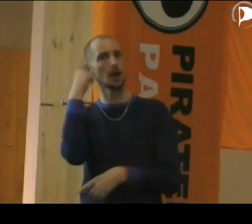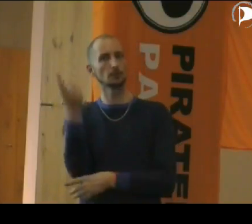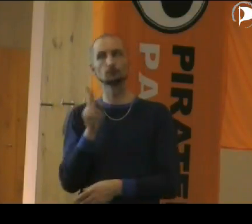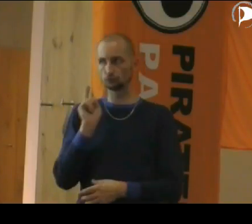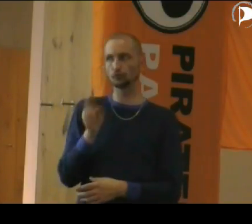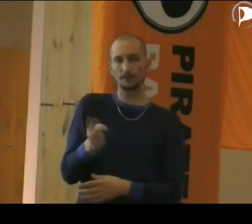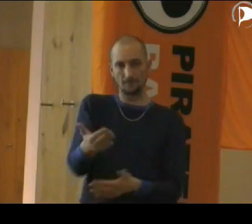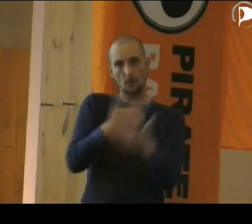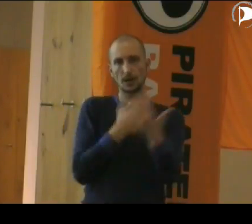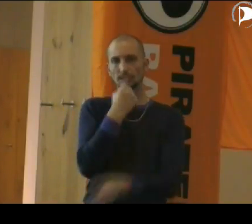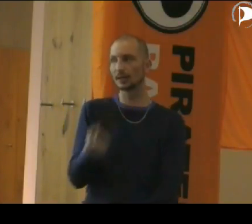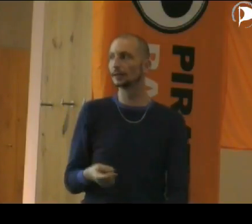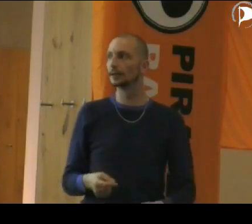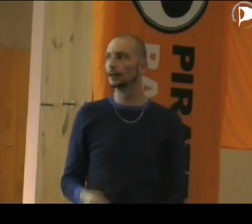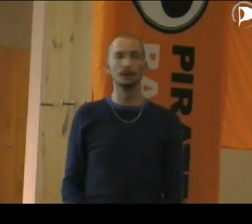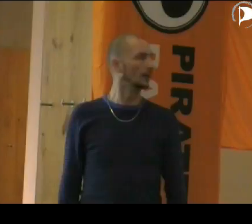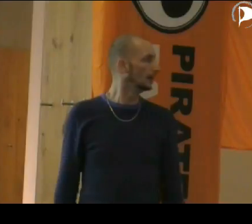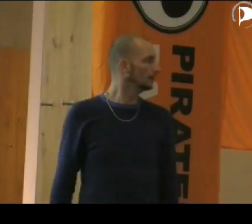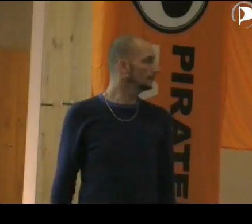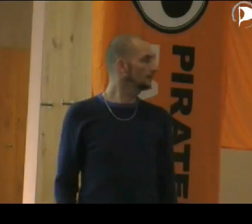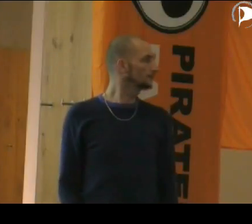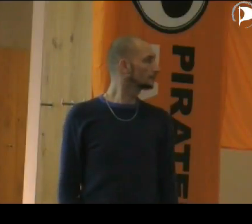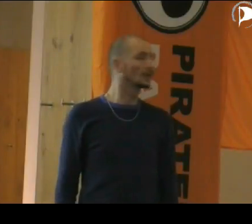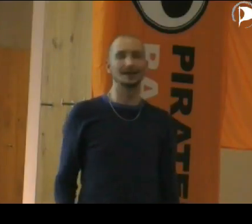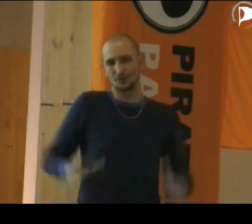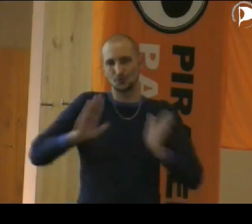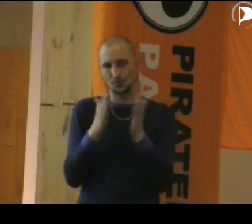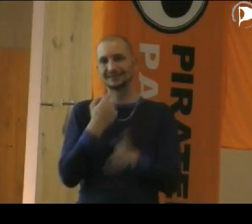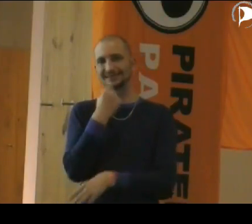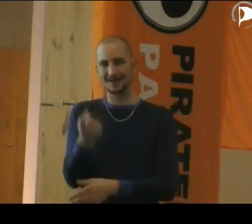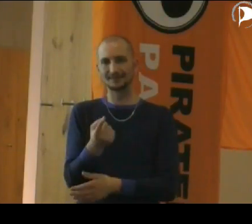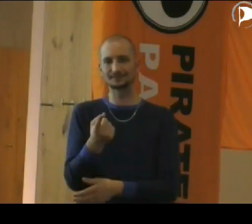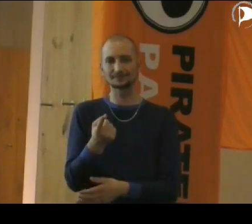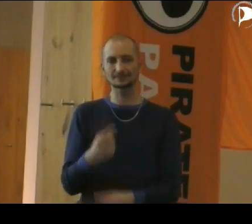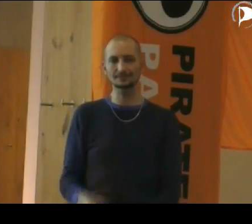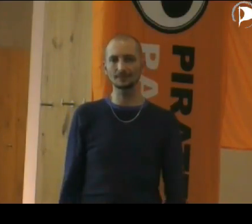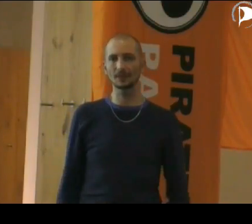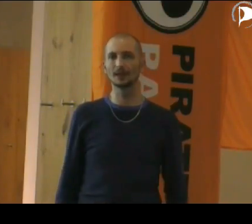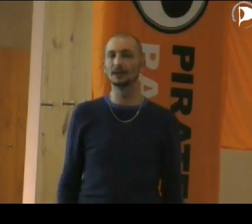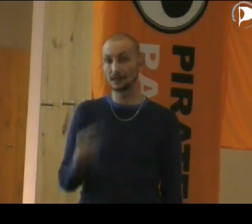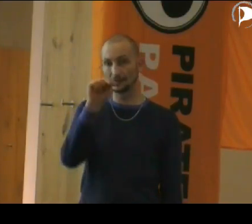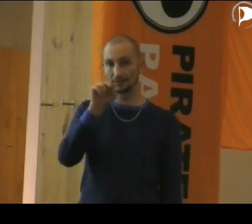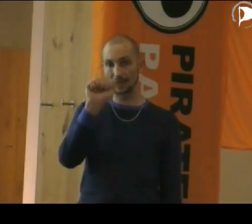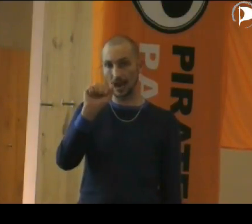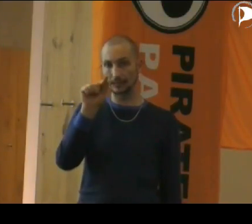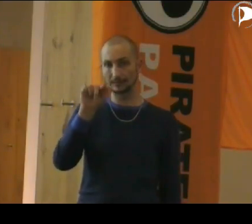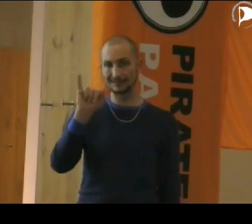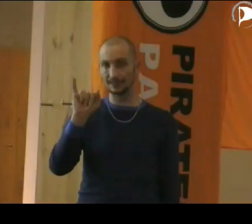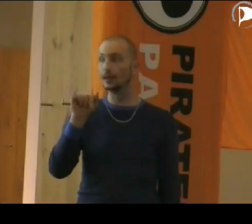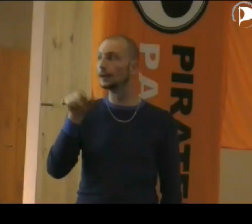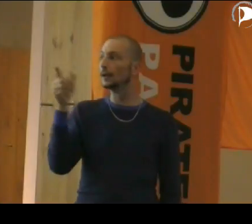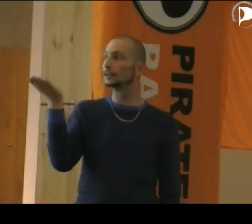die letzte frage 60 sekunden ich mache es kurz partie auf dem gewissen als